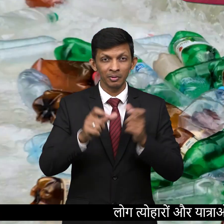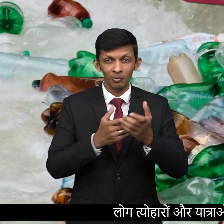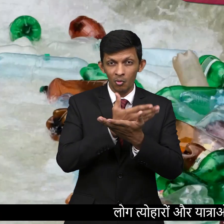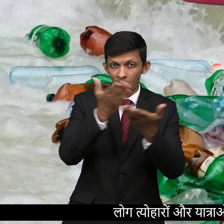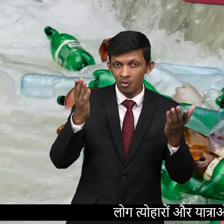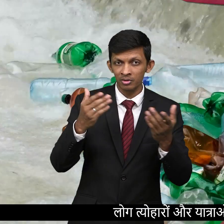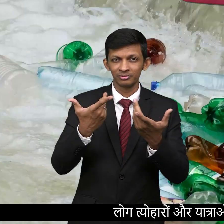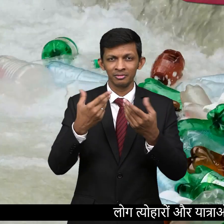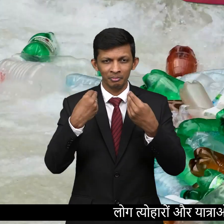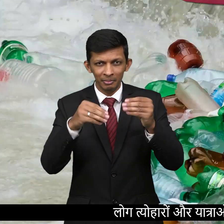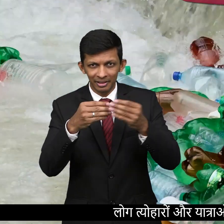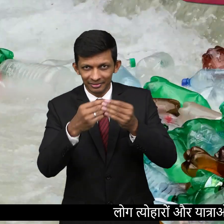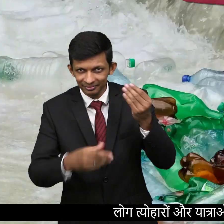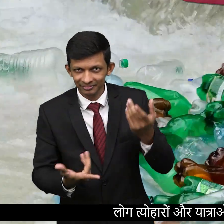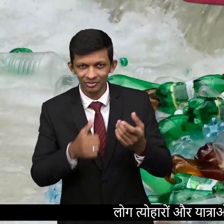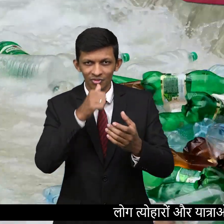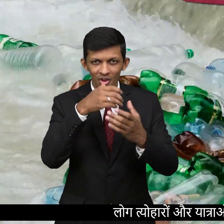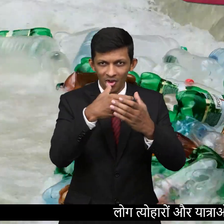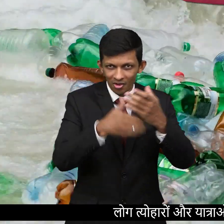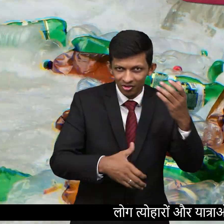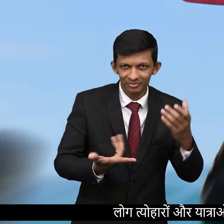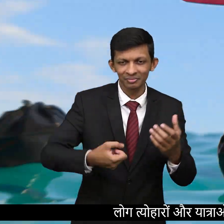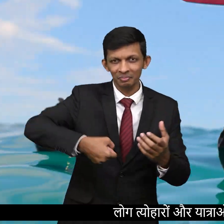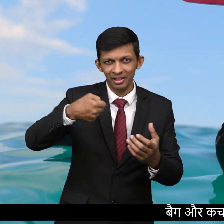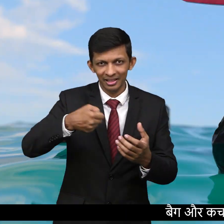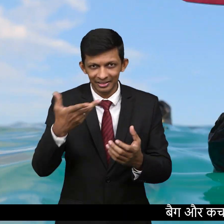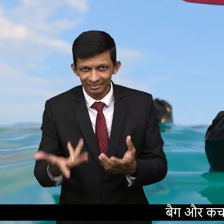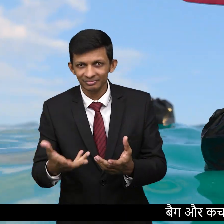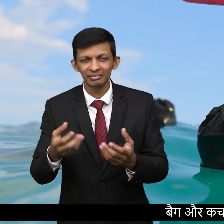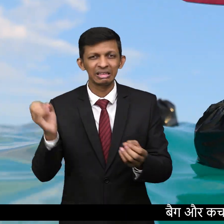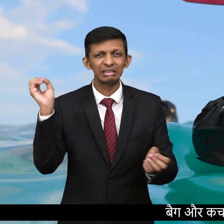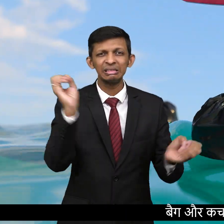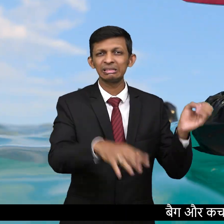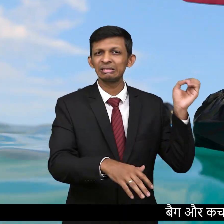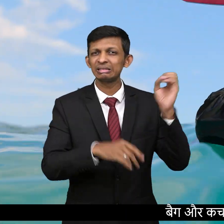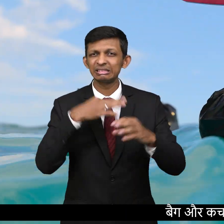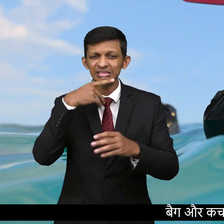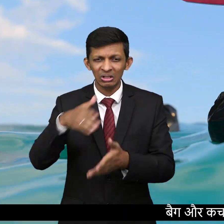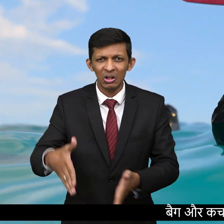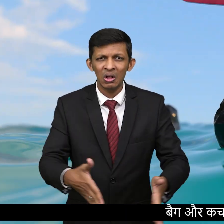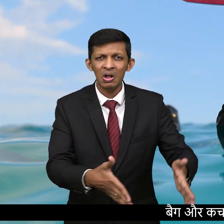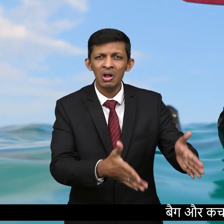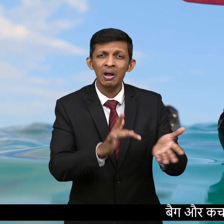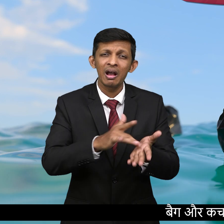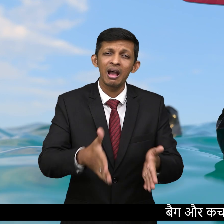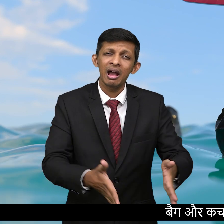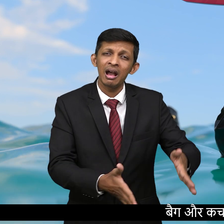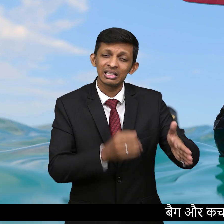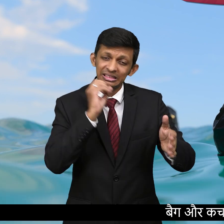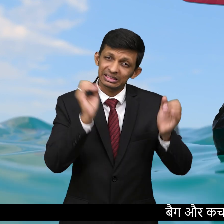लोग त्योहारों और यात्राओं के दौरान प्लास्टिक की बोतलें, बैग और कचरा नदी में फेंकते हैं।